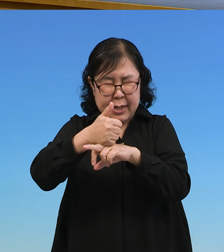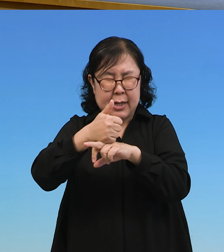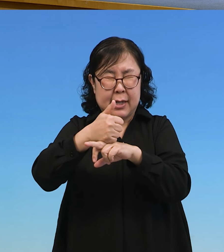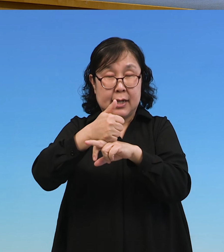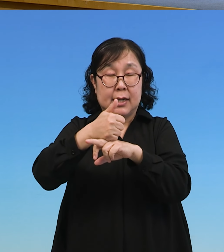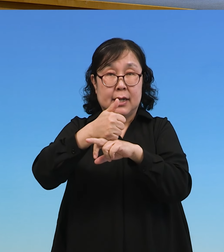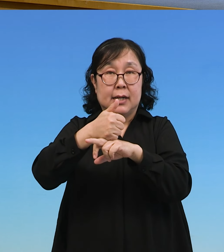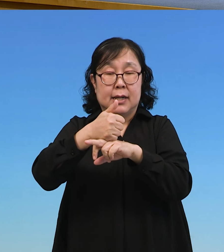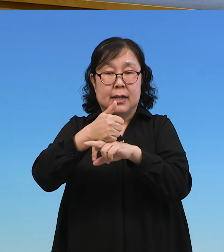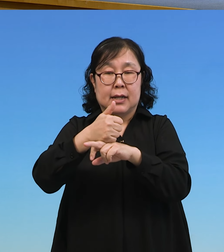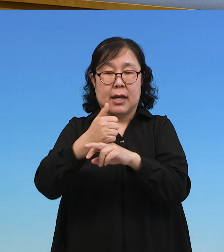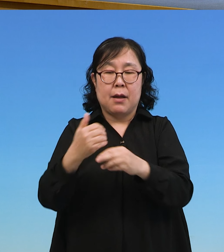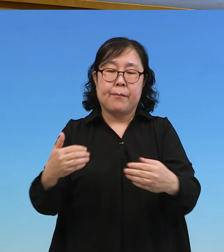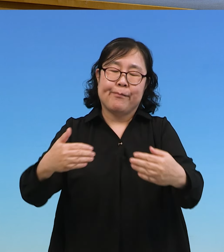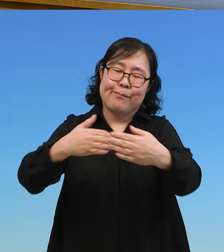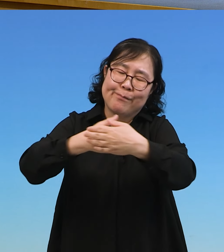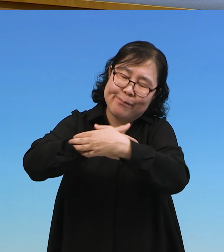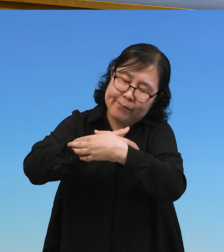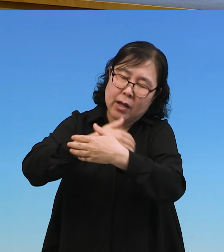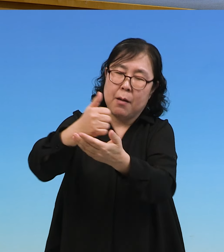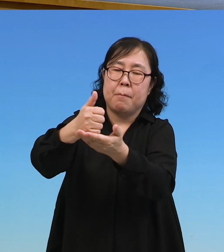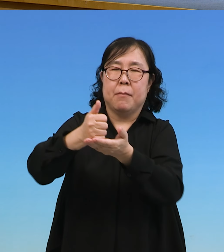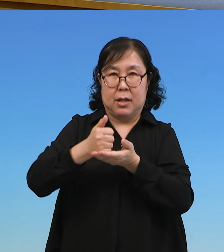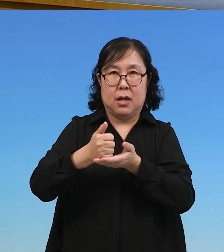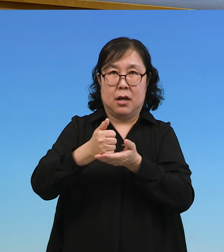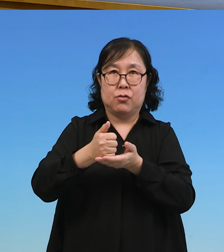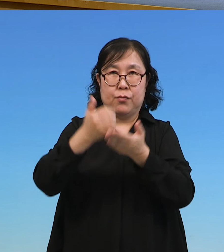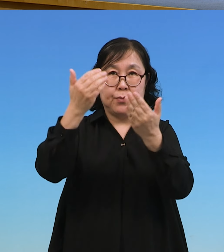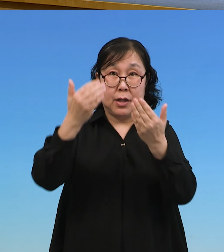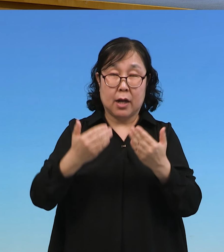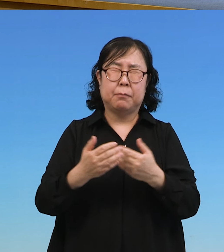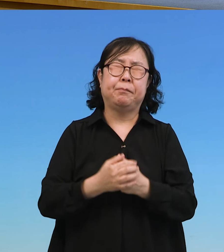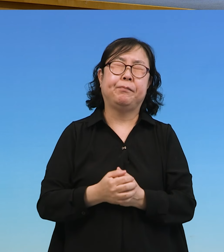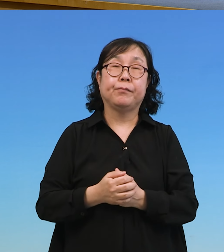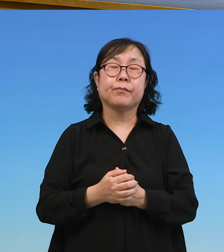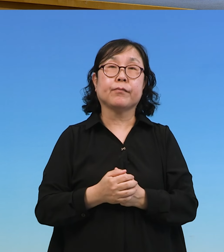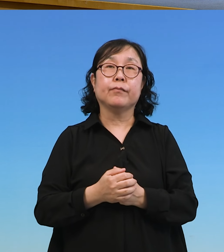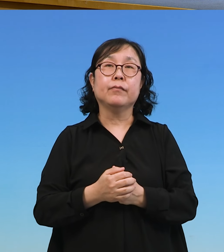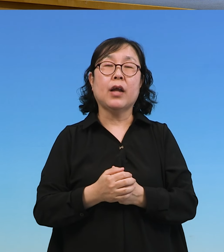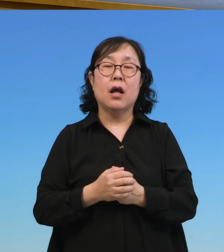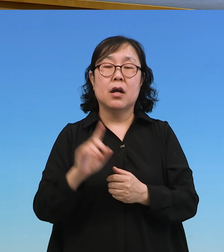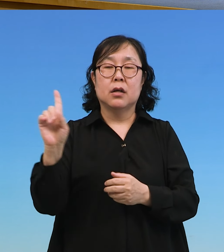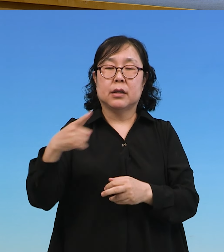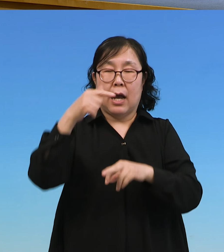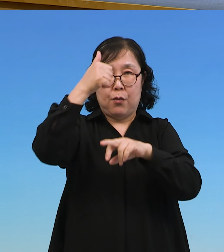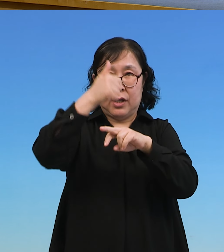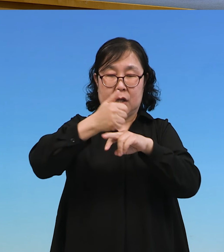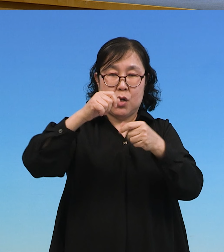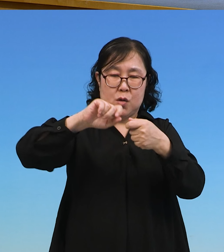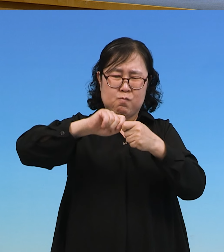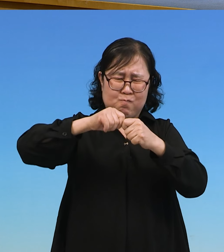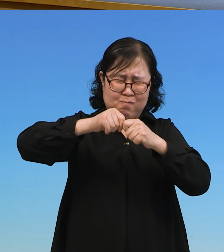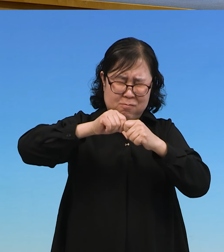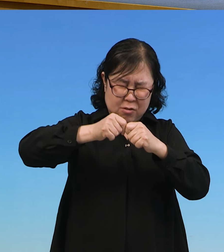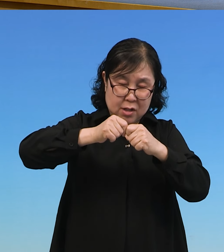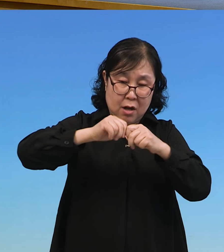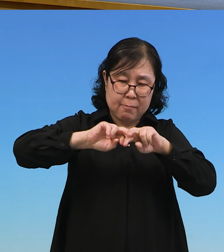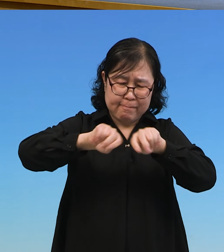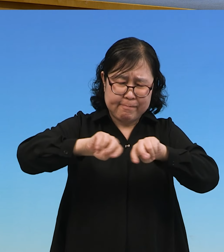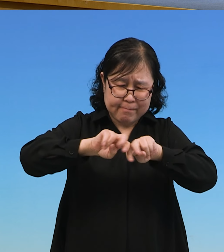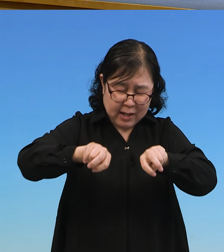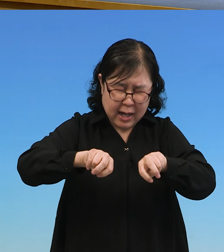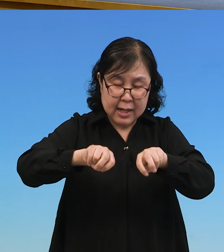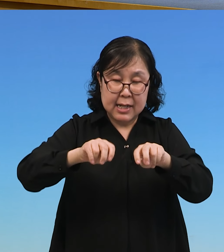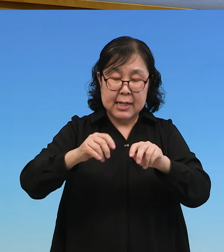부연 설명한 이유가 있습니다. 이 다윗을 분석해 놓은 글을 읽었는데요, 다윗은